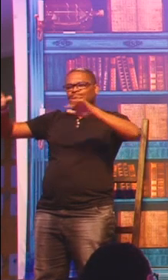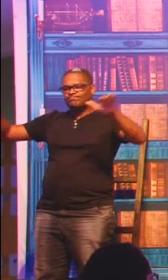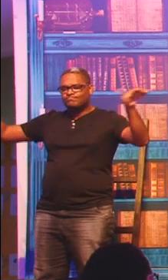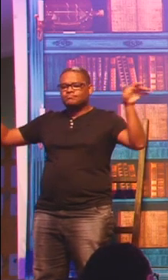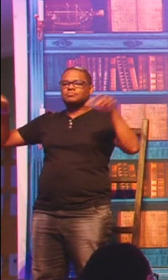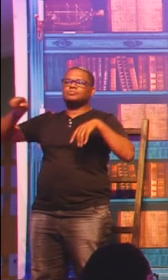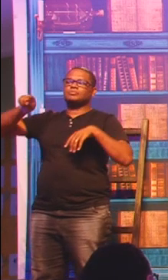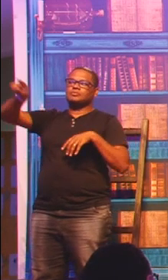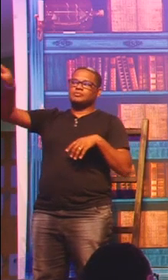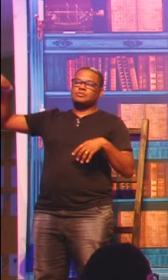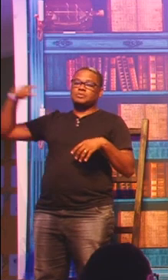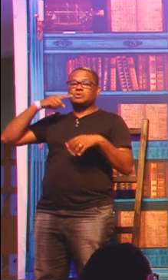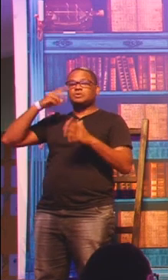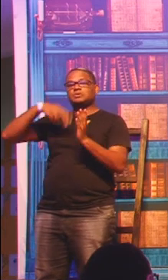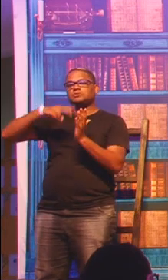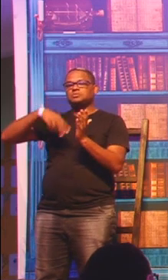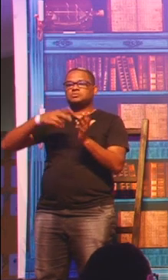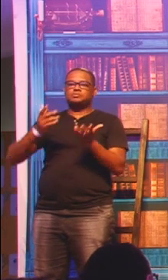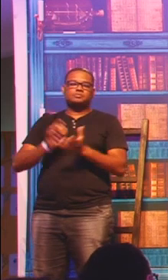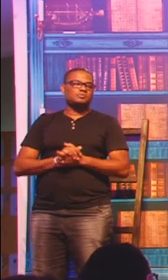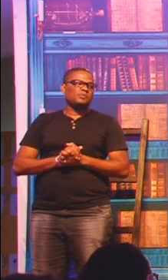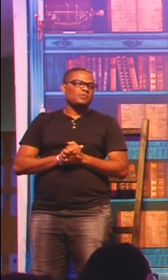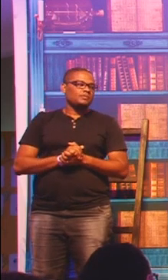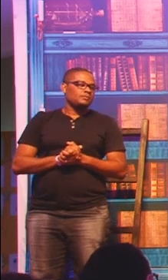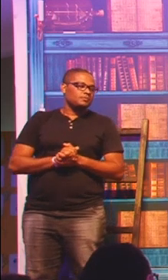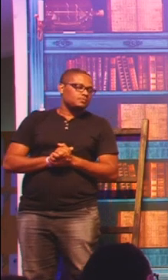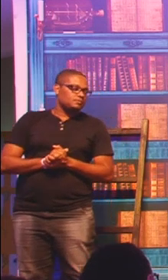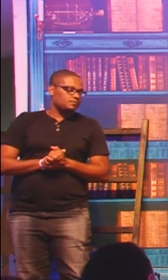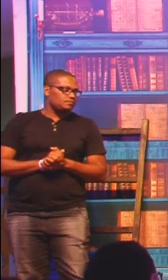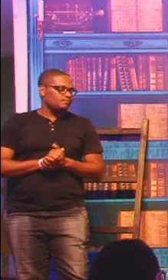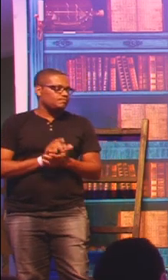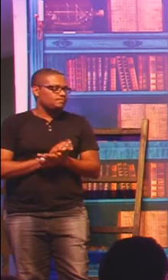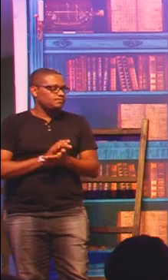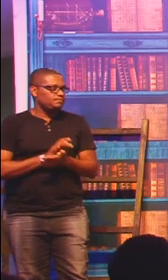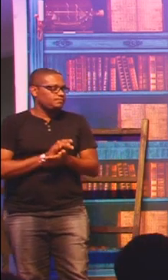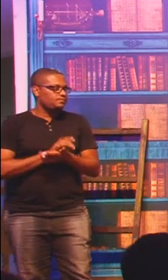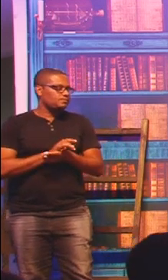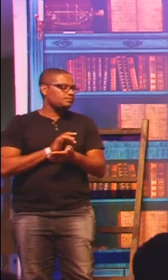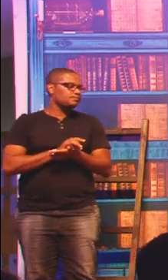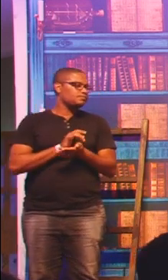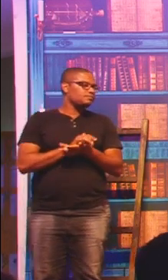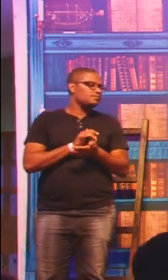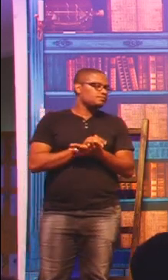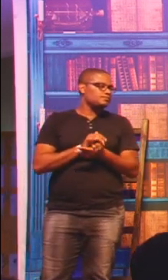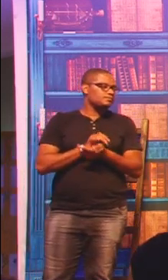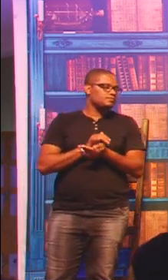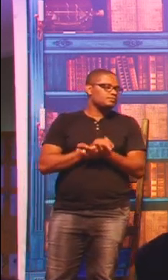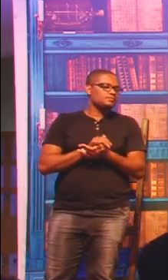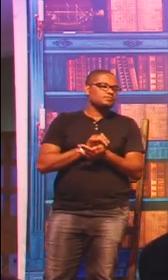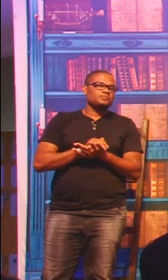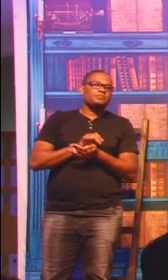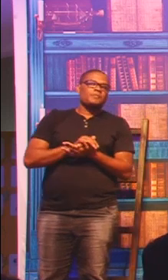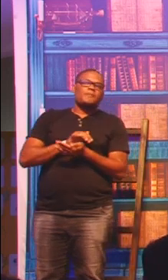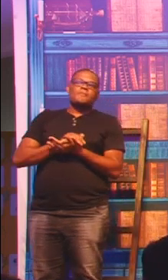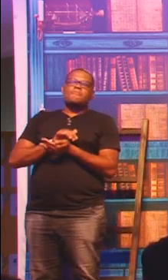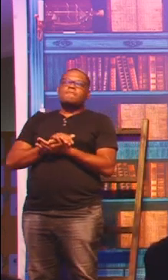não necessariamente são os especialistas em literatura. Ok, obrigado.